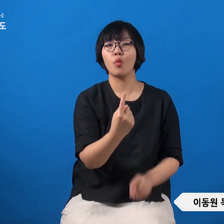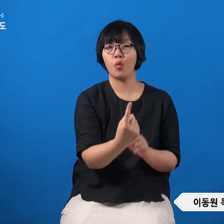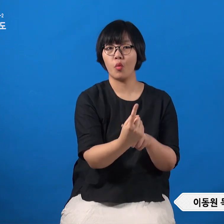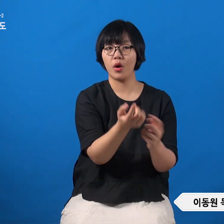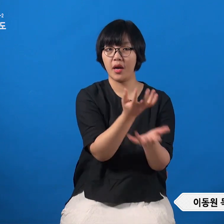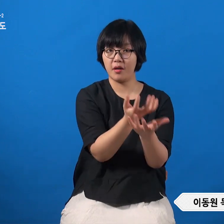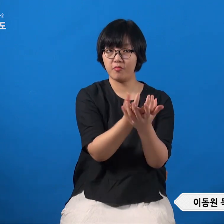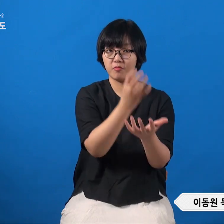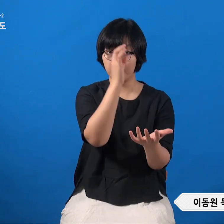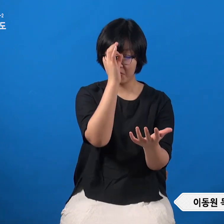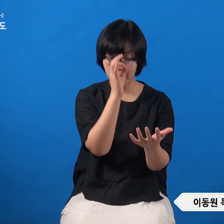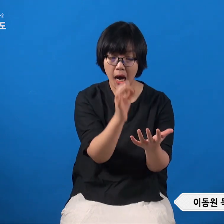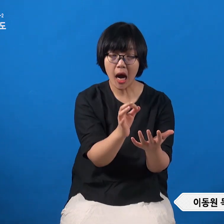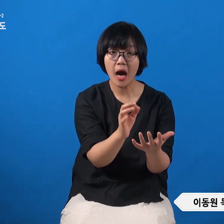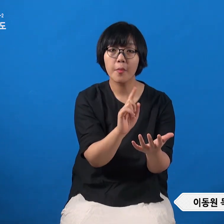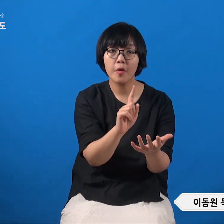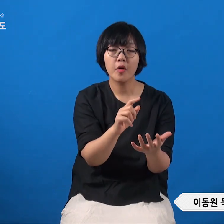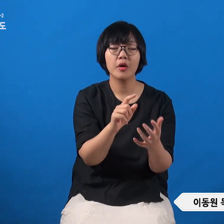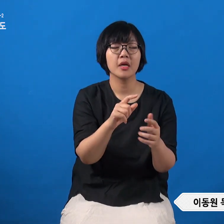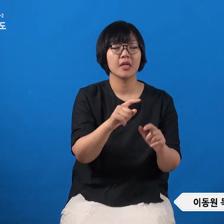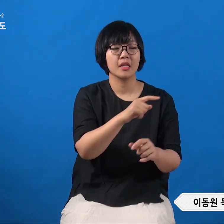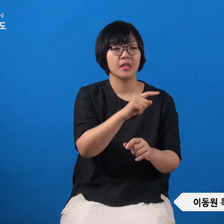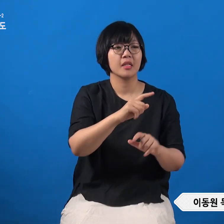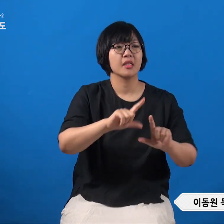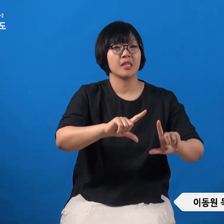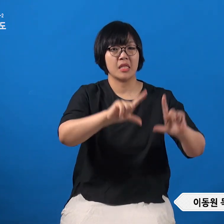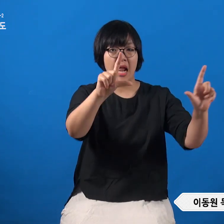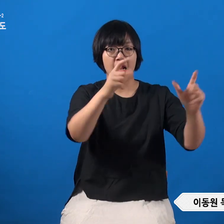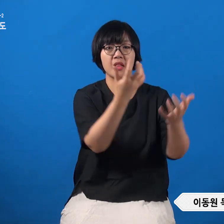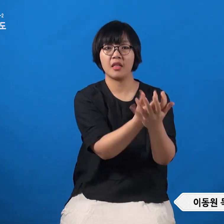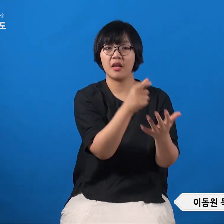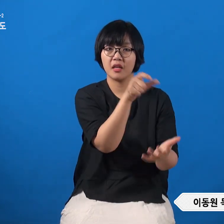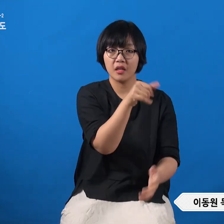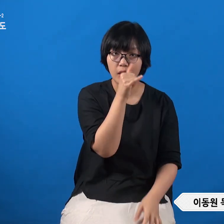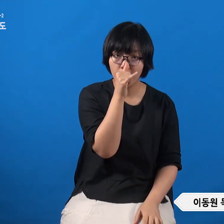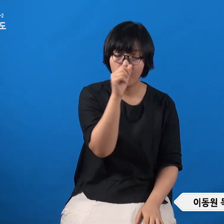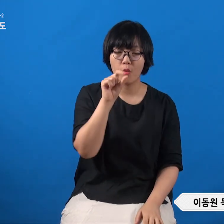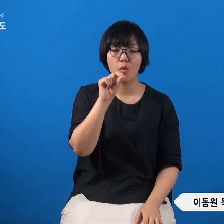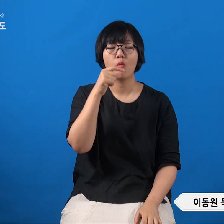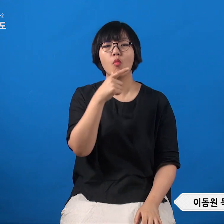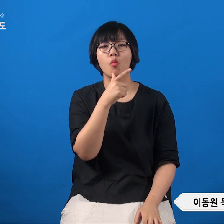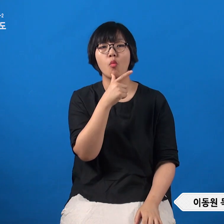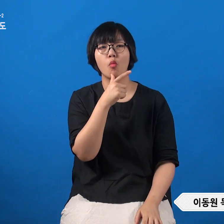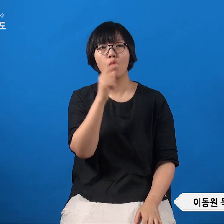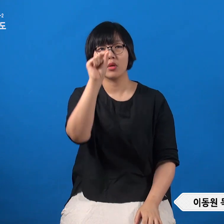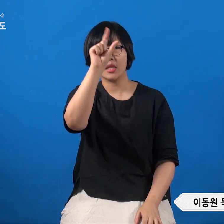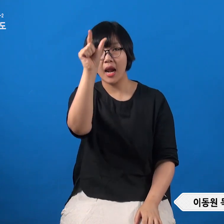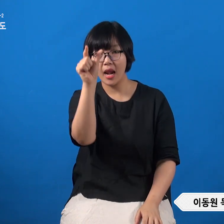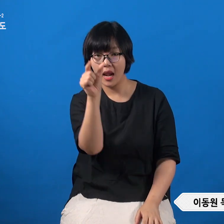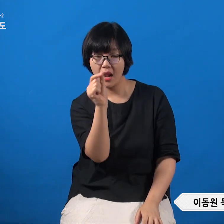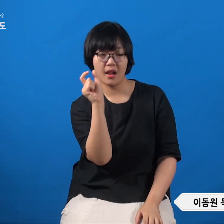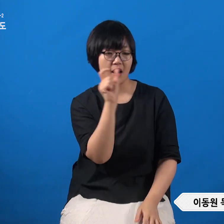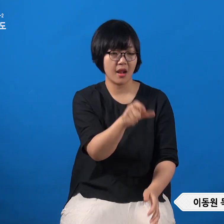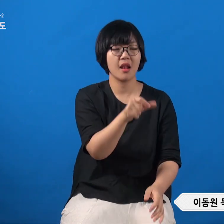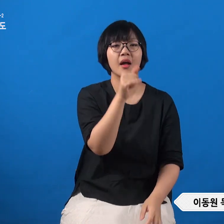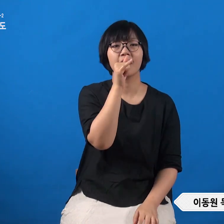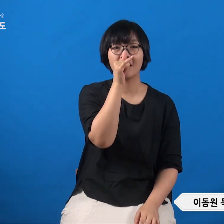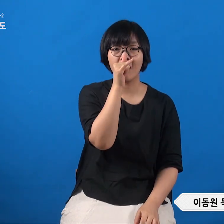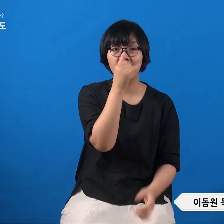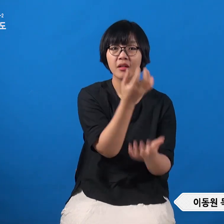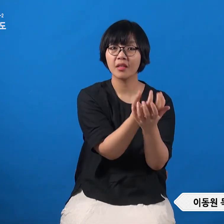조자 안에 날일자가 들어가 있고 달월자가 들어가 있어요. 조자 안에.